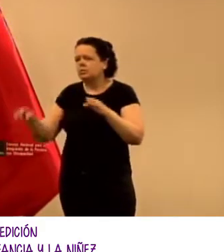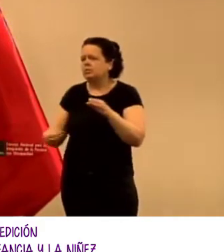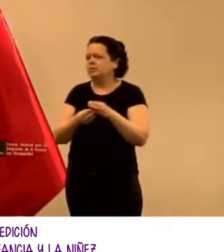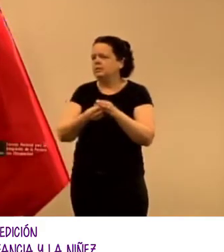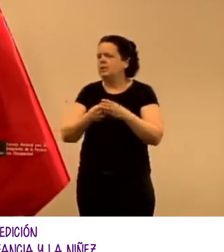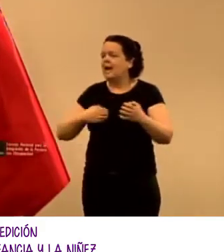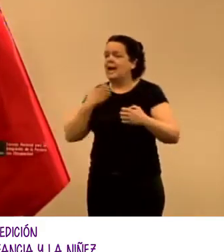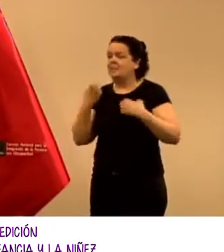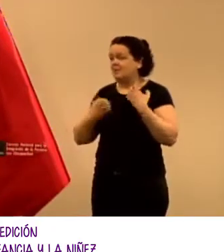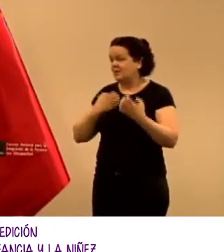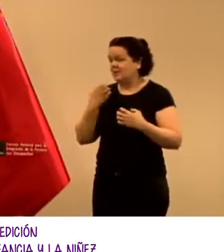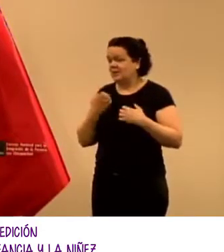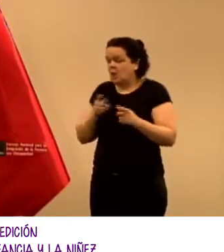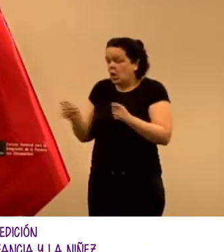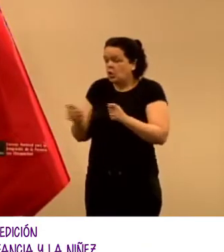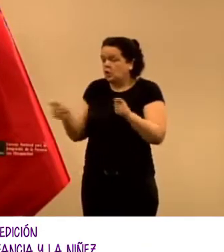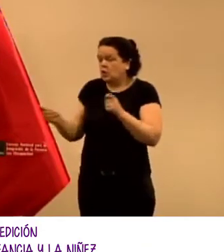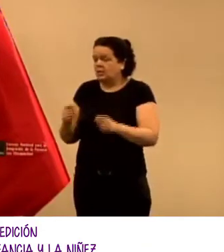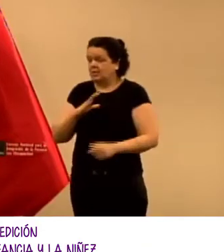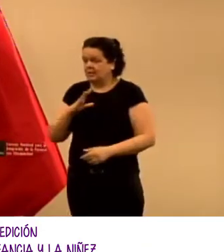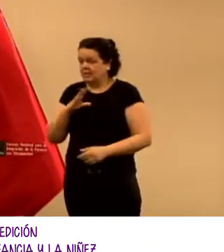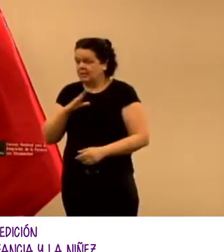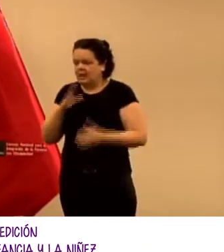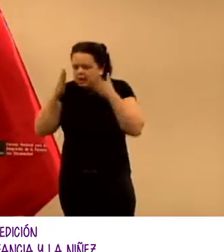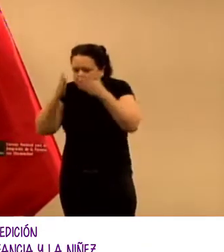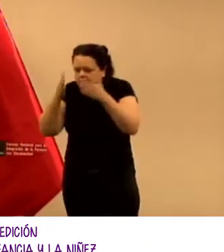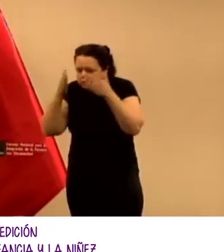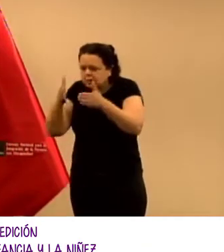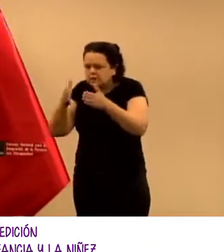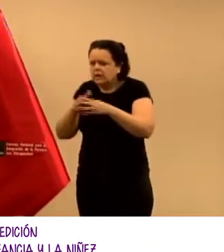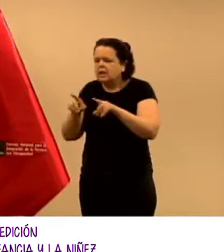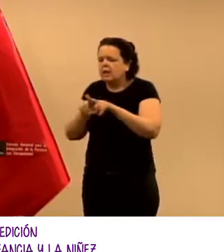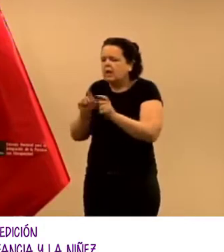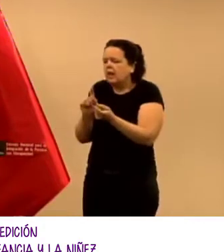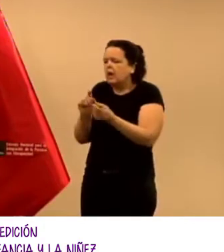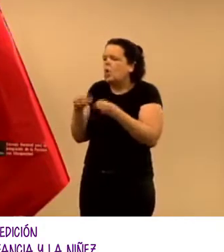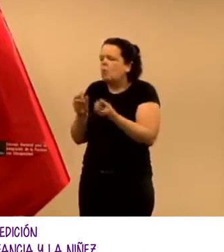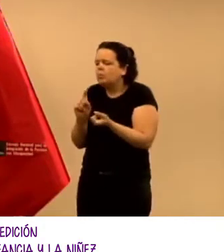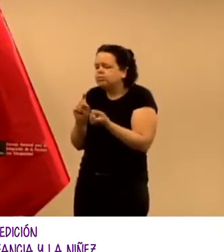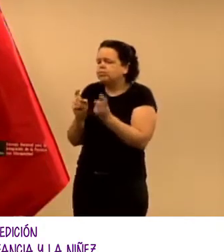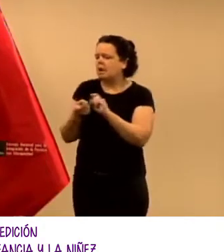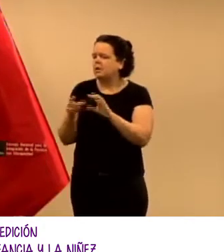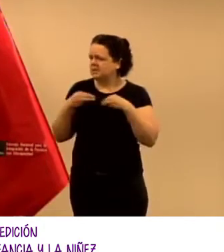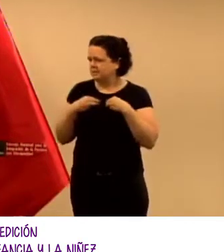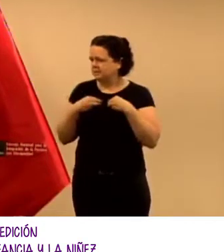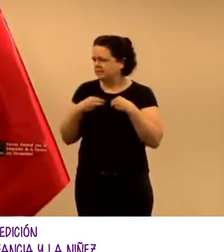la emoción, al control del comportamiento, a la atención y a la adaptación al cambio.